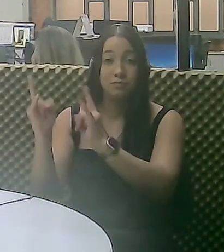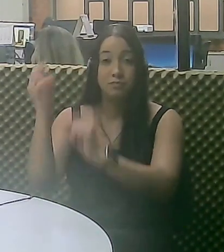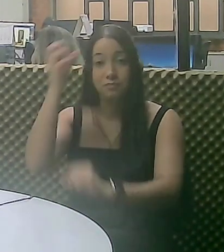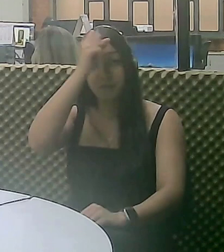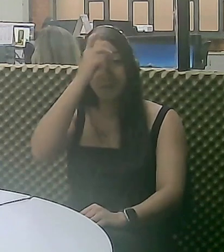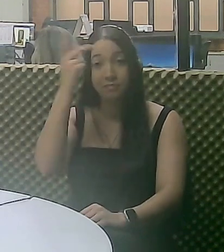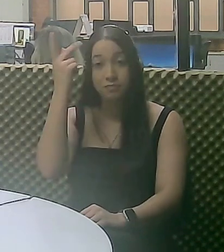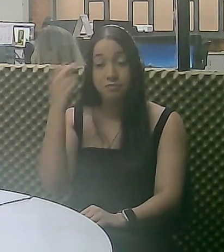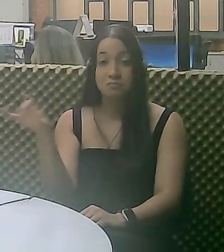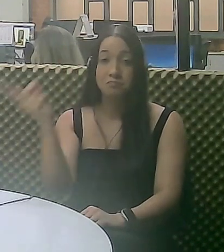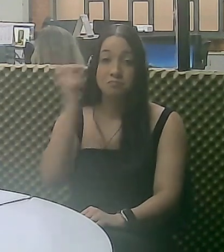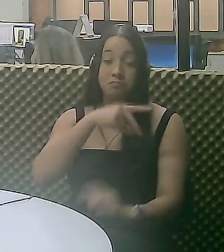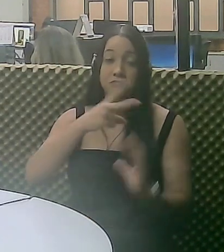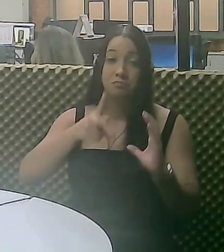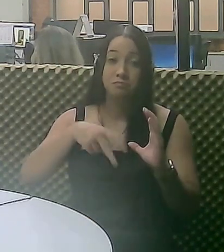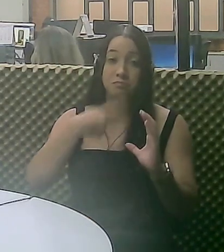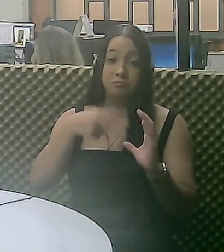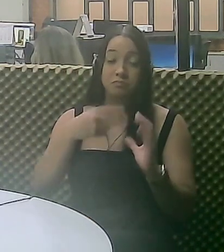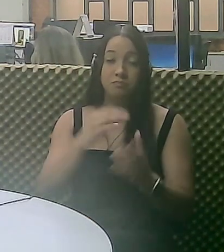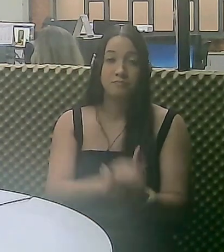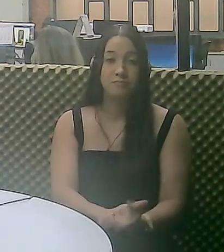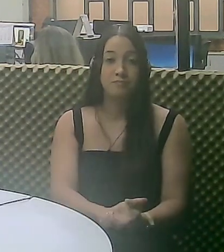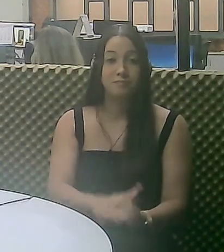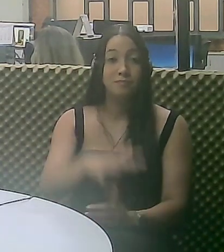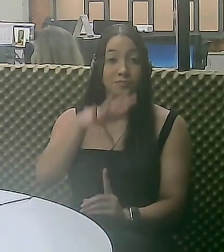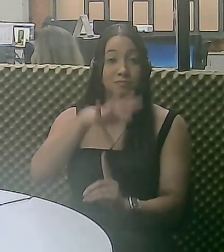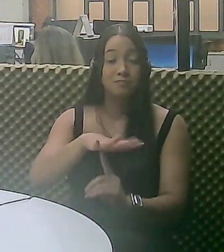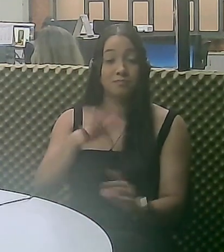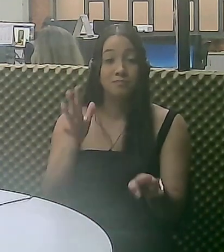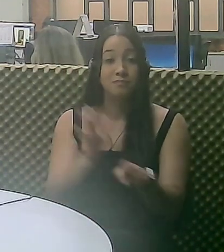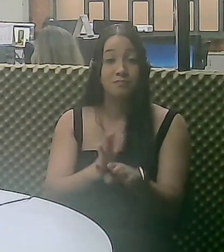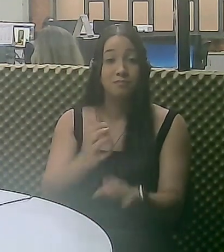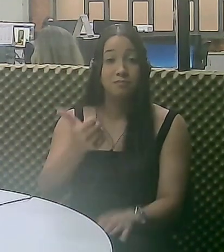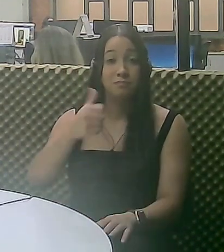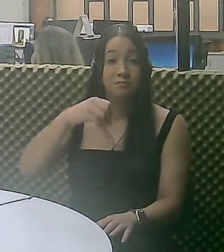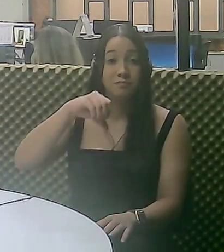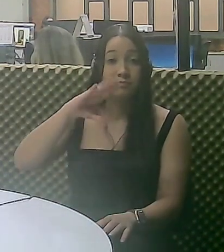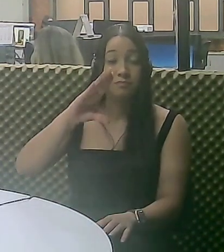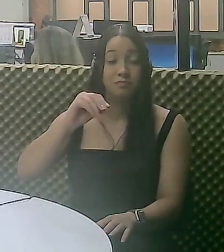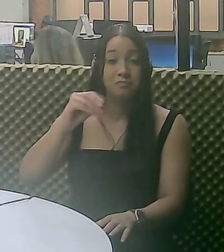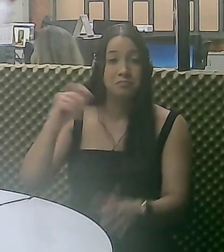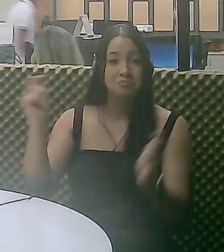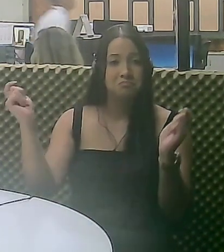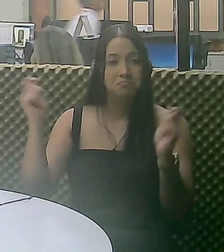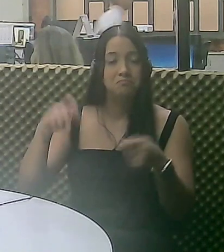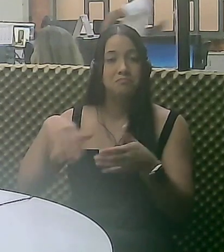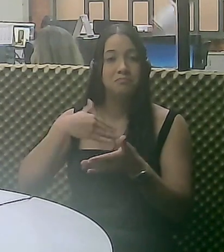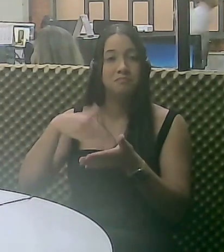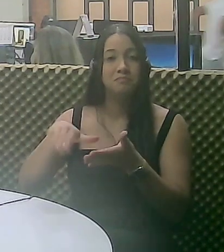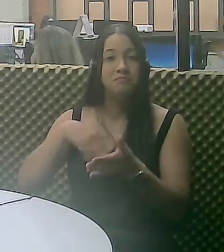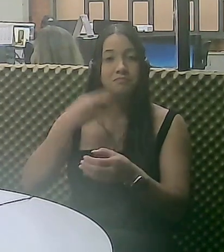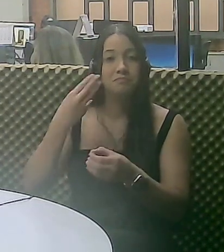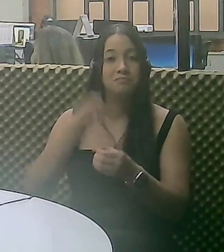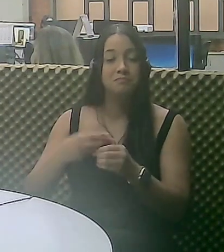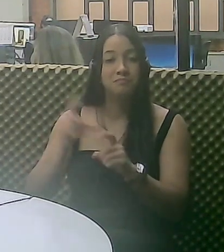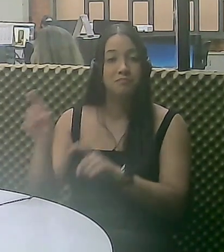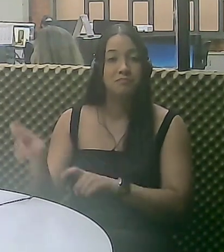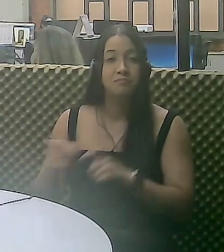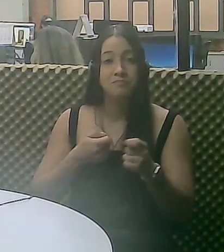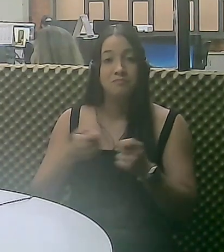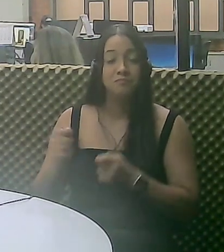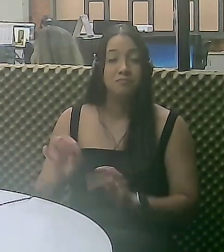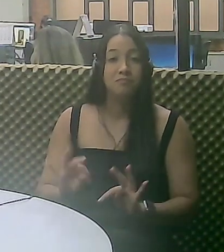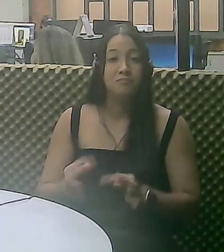da Prefeitura e da Câmara Municipal. A feira segue até às 7 da noite e é viabilizada por meio da Secretaria Municipal de